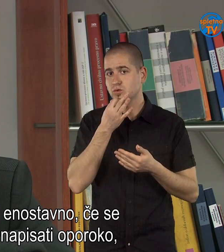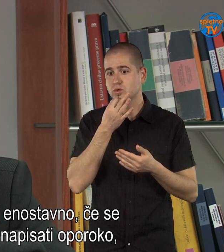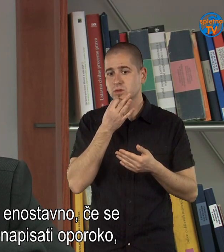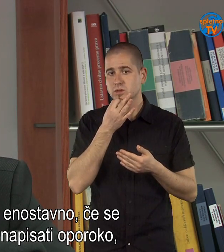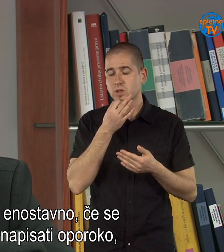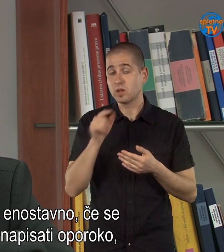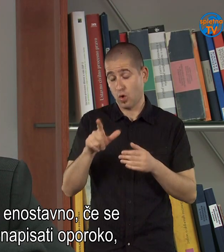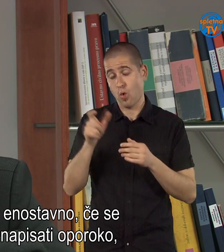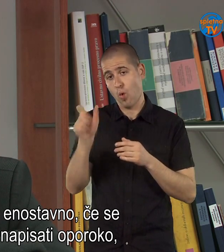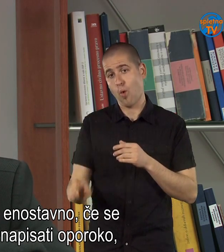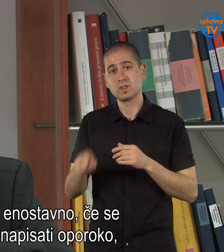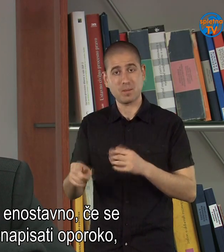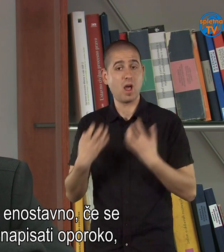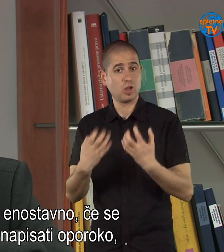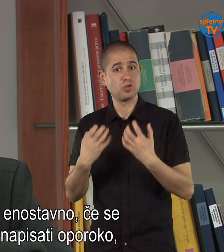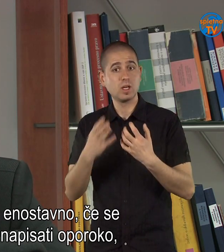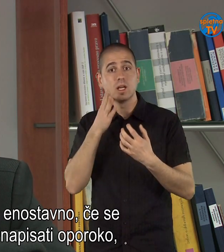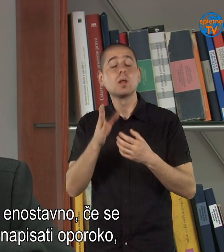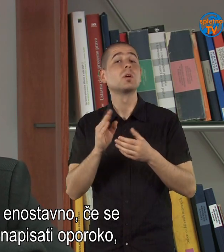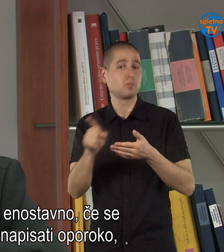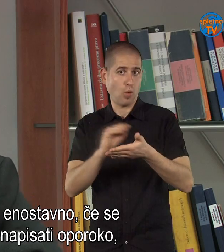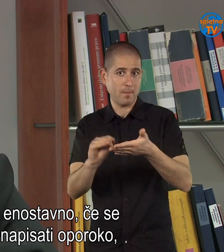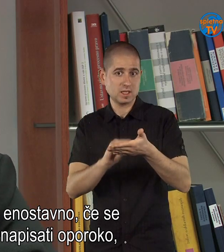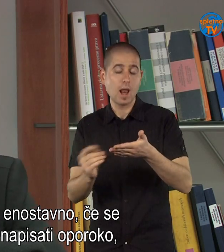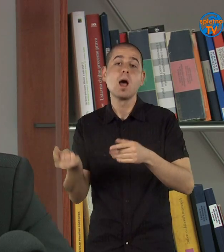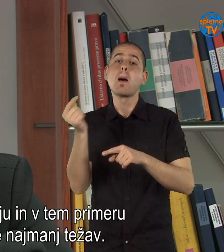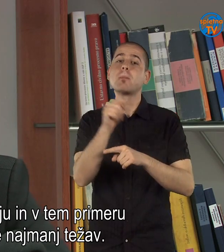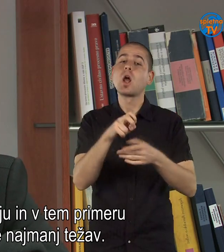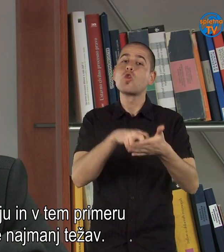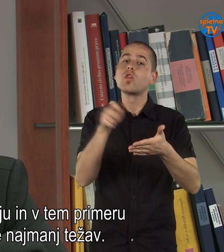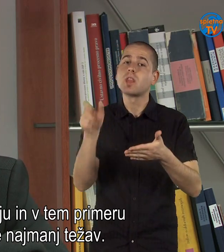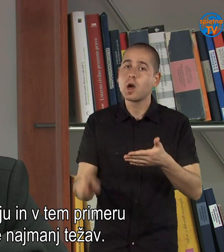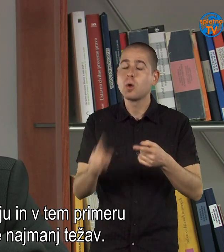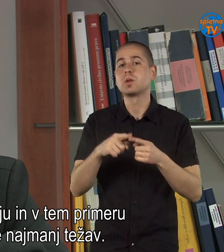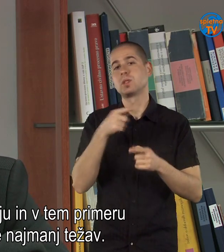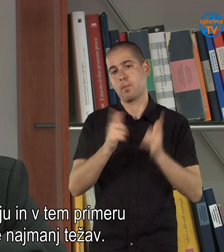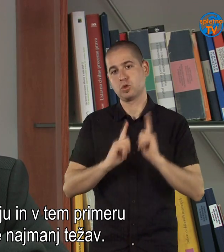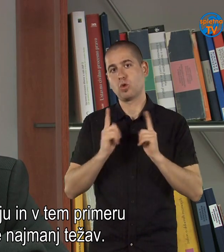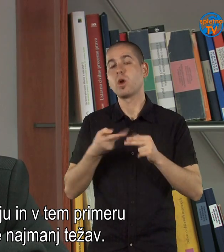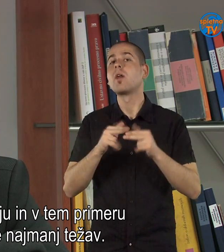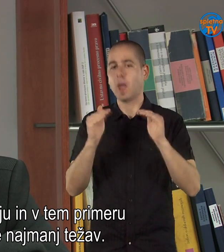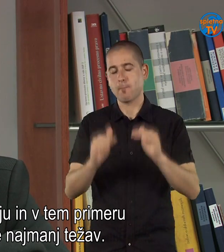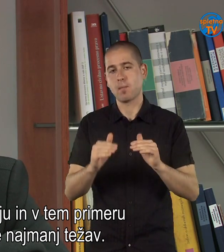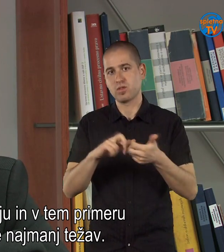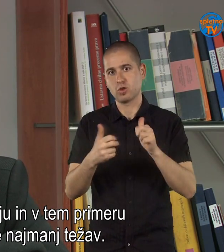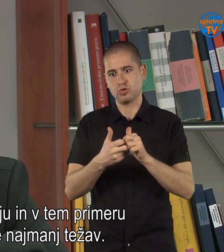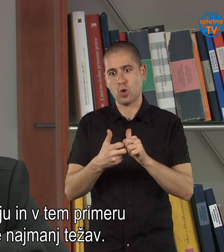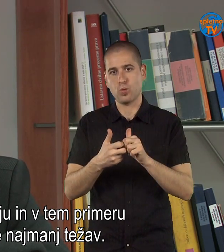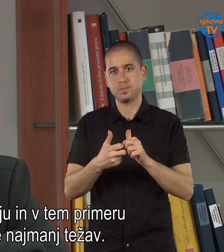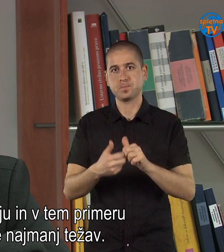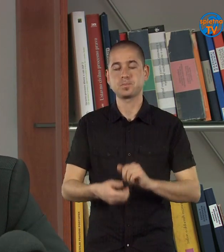se oseba, ki želi napisati oporoko, zglasi pri notarju, in v tem primeru se lahko pričakuje tudi najmanj